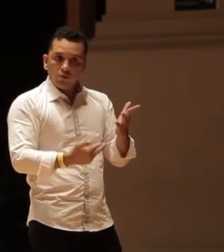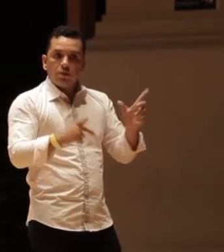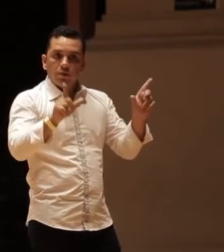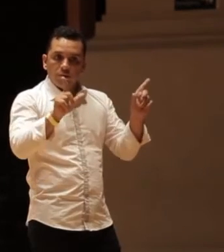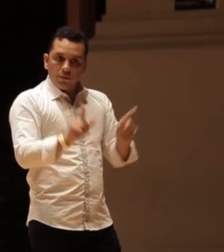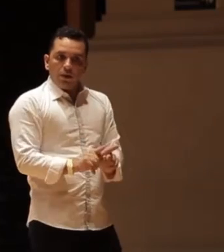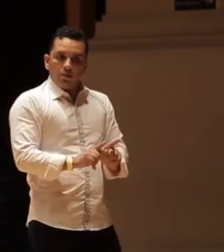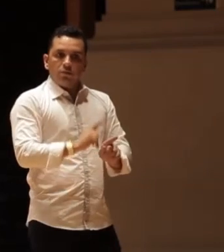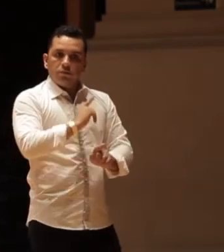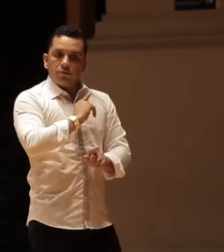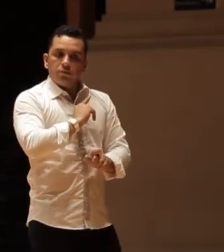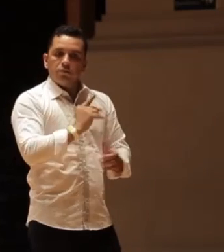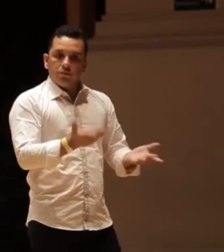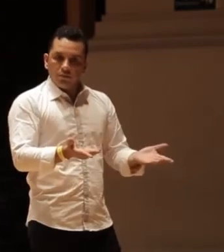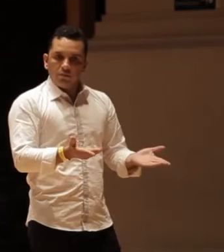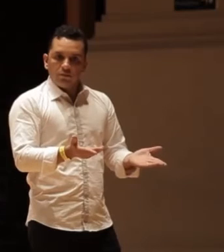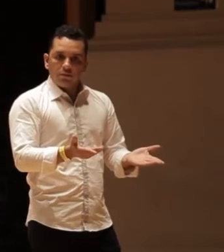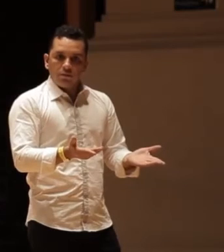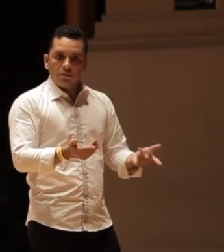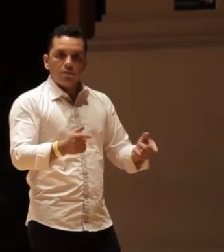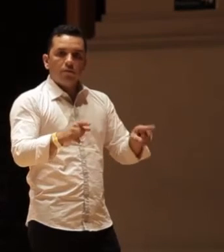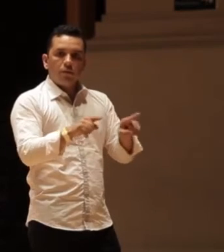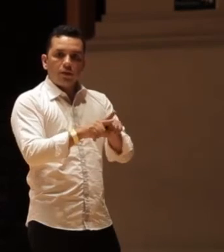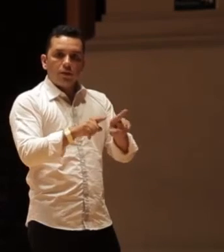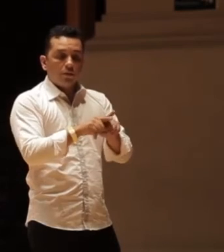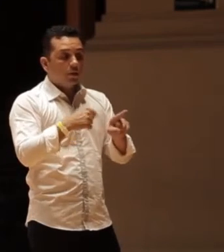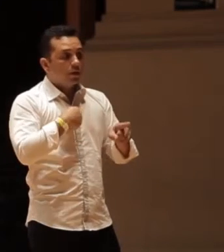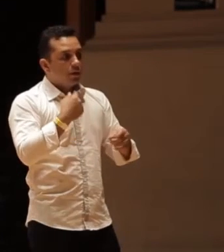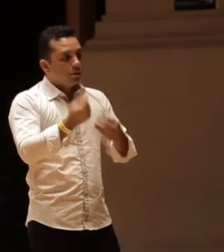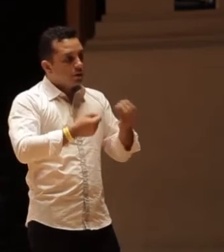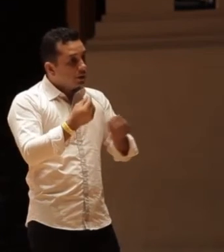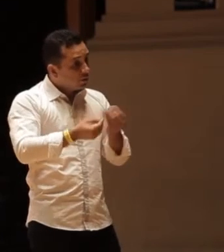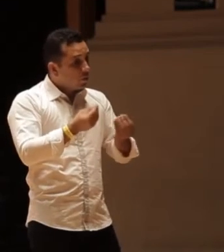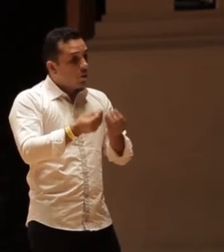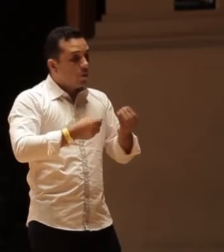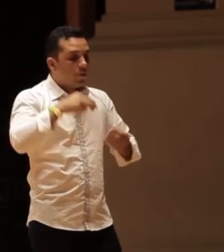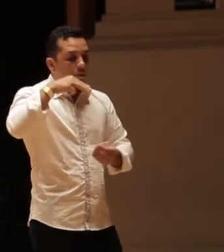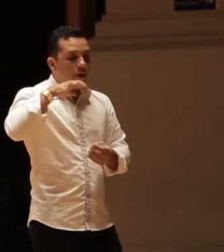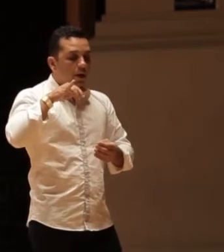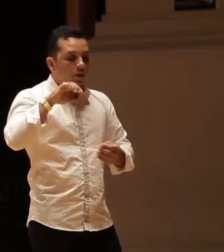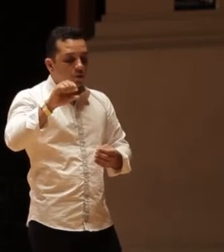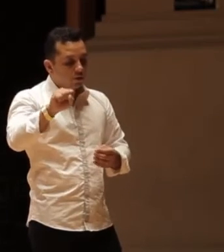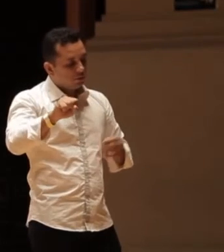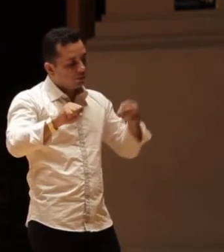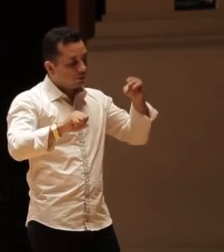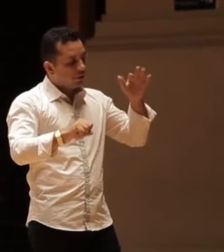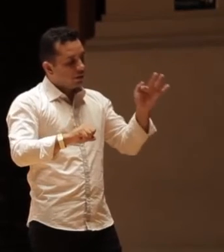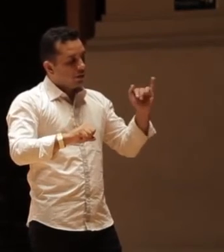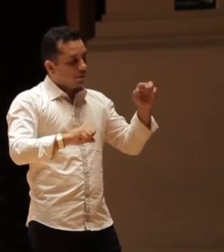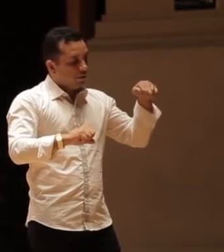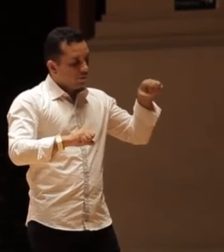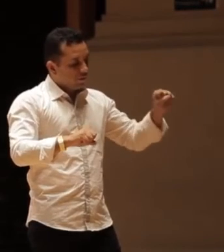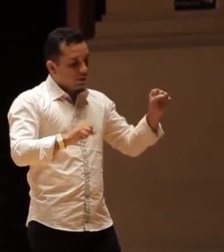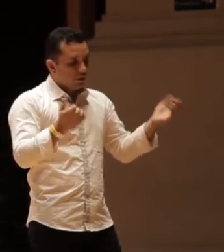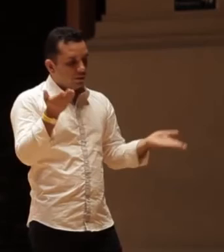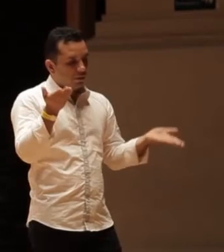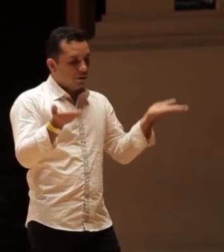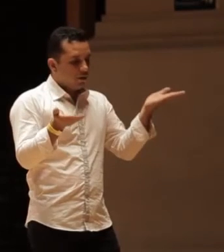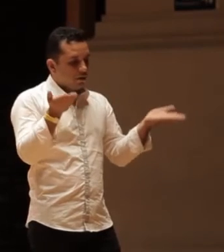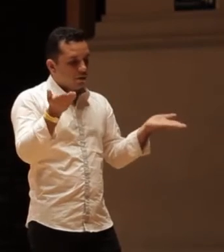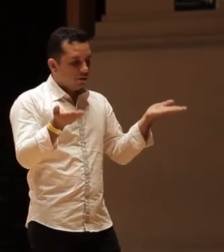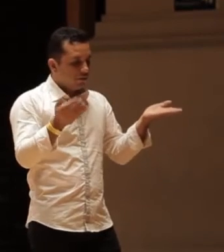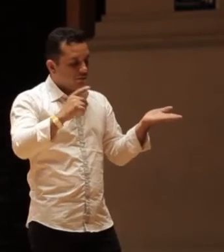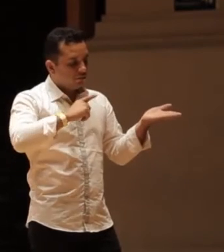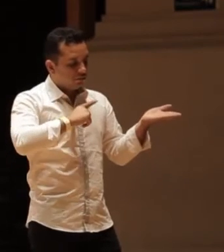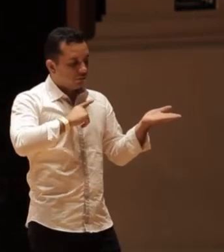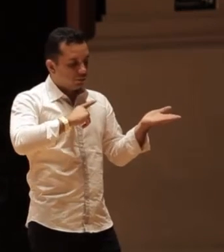na verdade não se pode ter é a predominância dos fins sobre os meios nem dos meios sobre os fins certo equilíbrio não